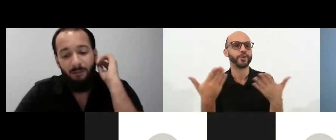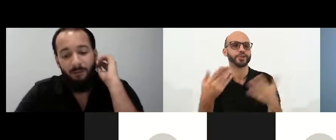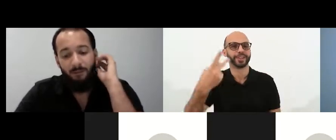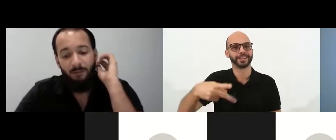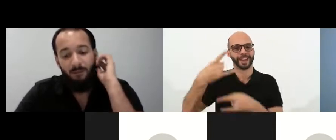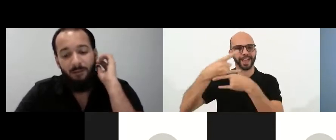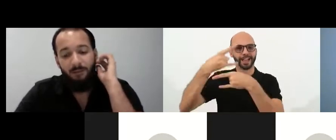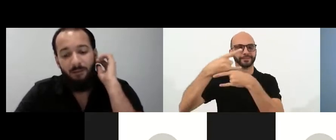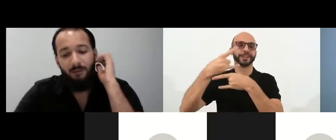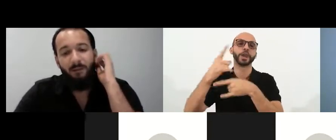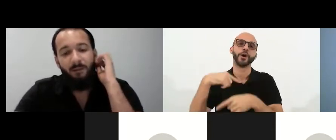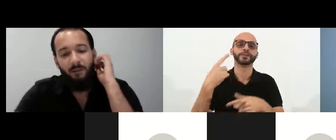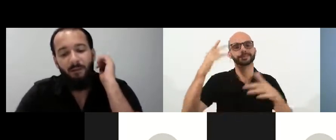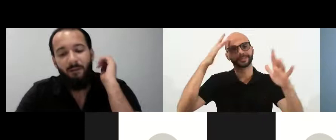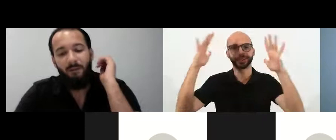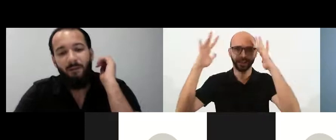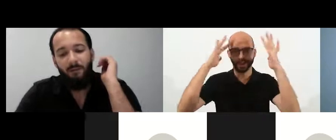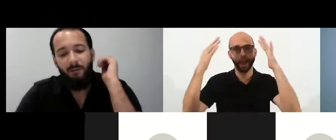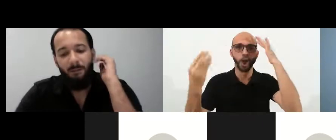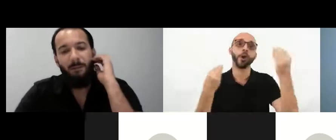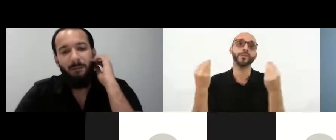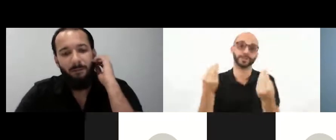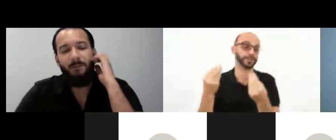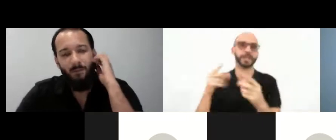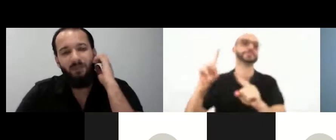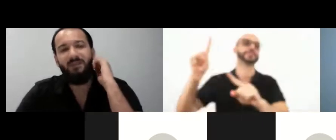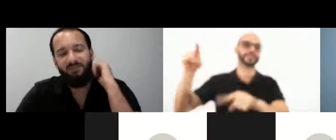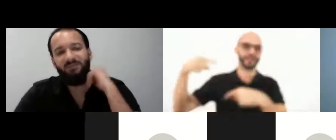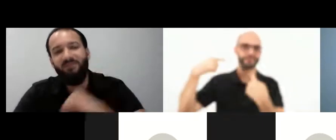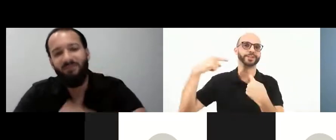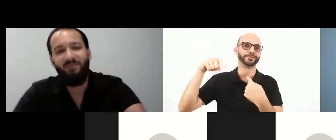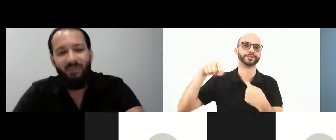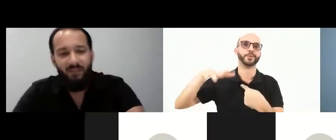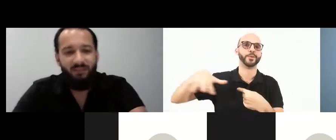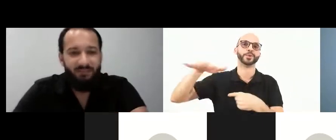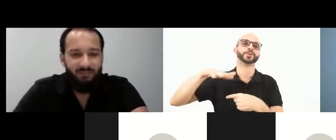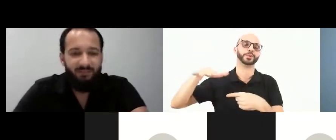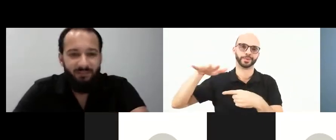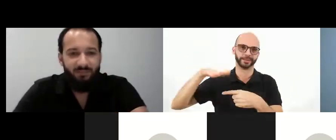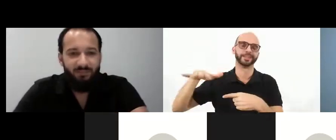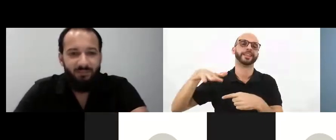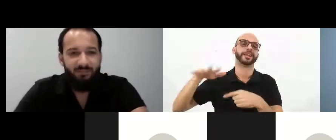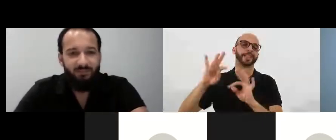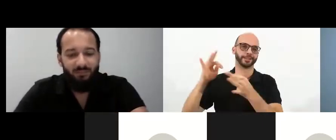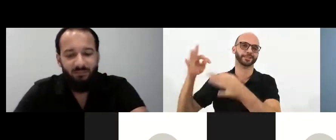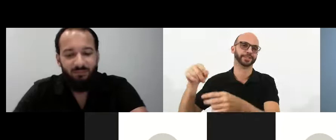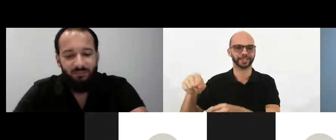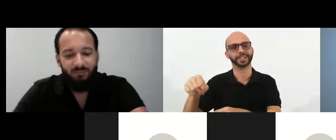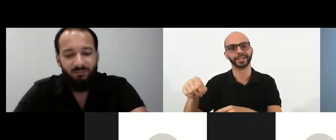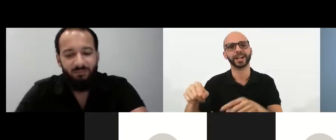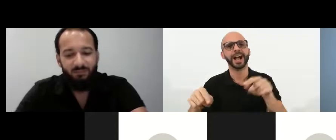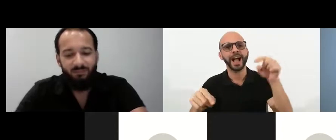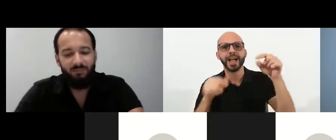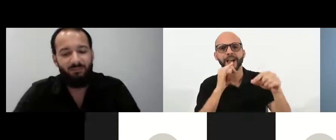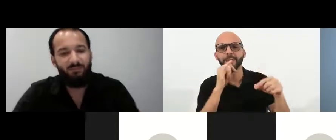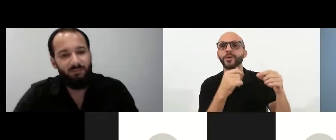casas. Então, hoje nós estamos aqui nessa live e eu fiquei imaginando como seriam esses